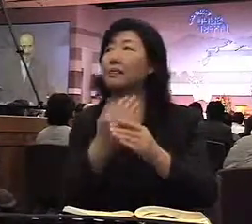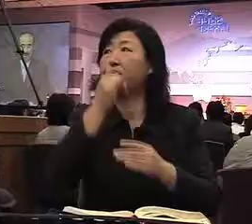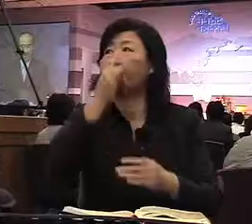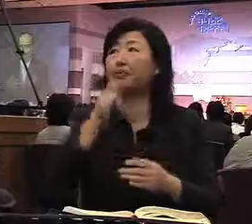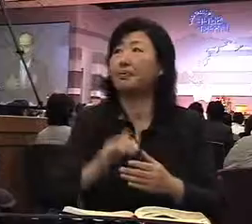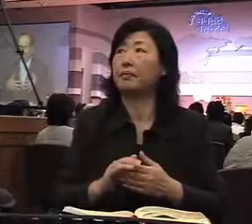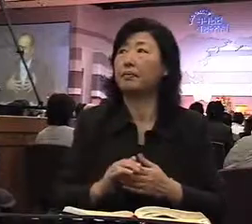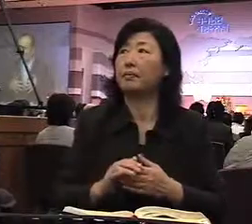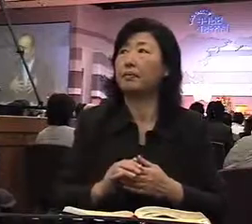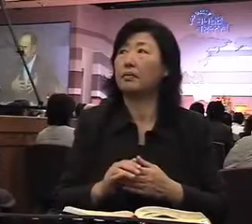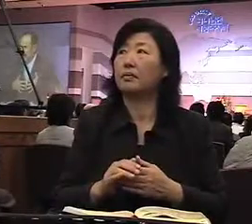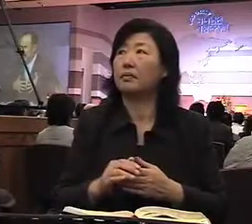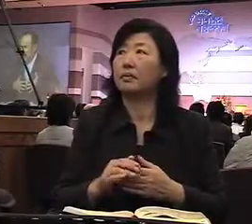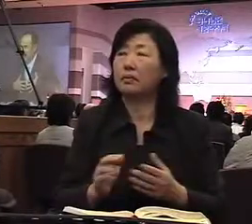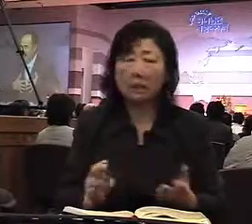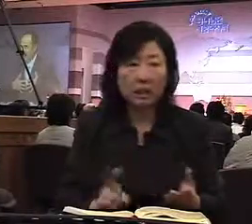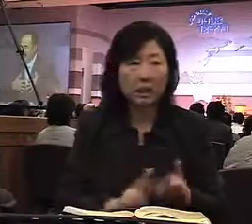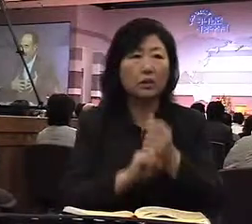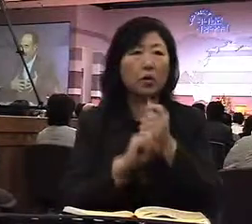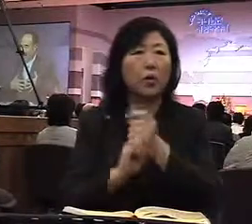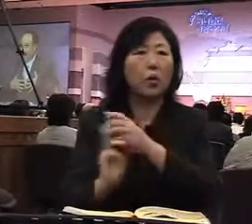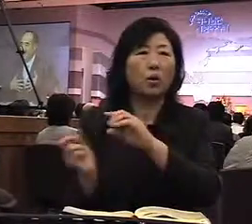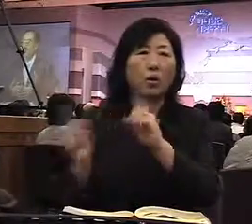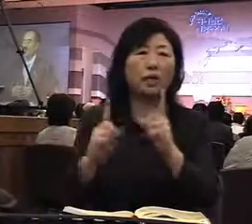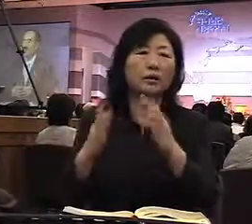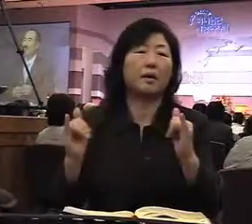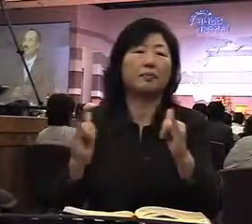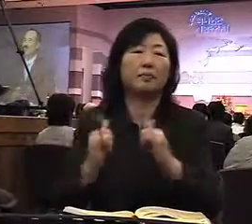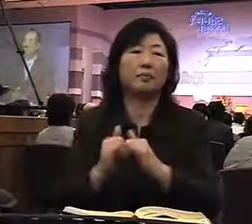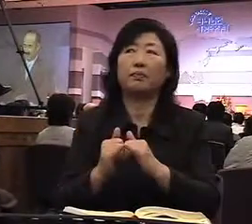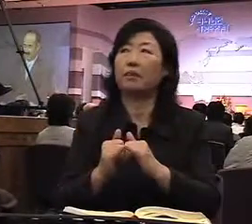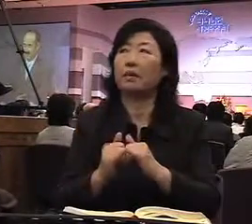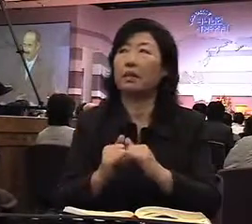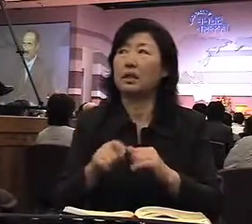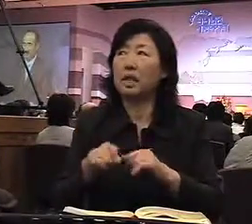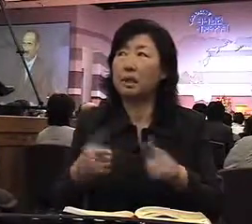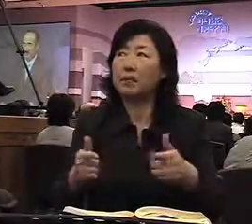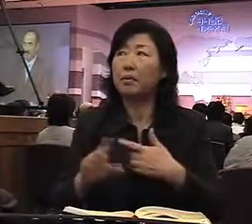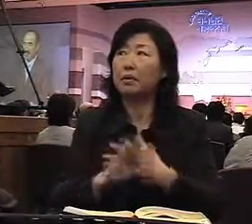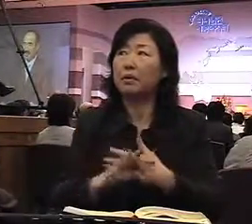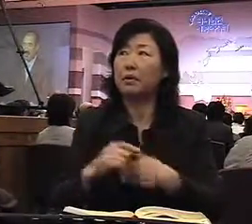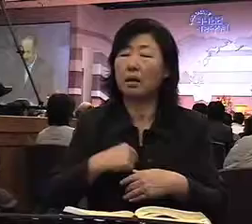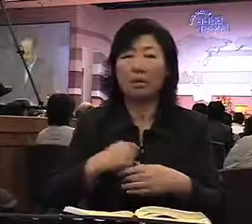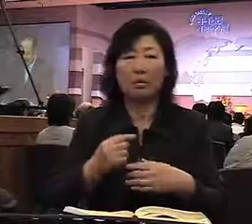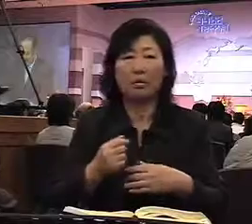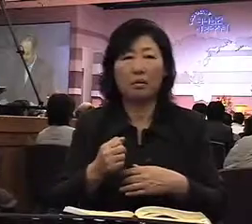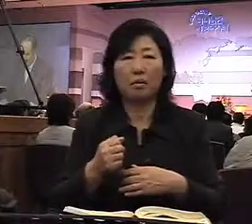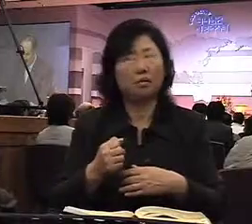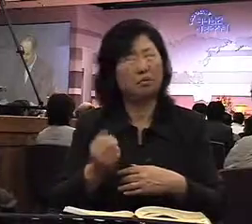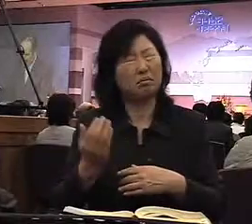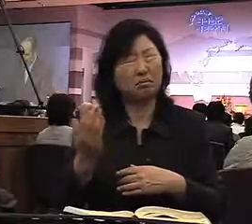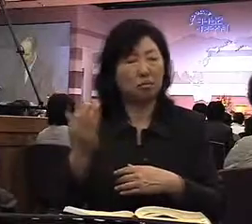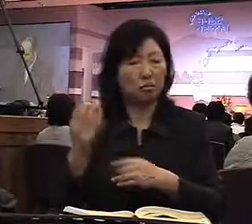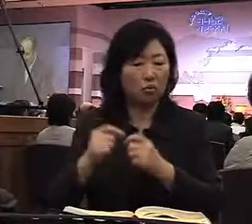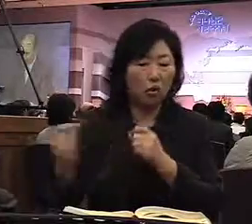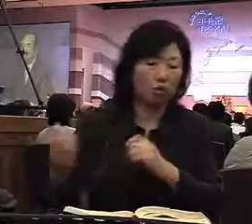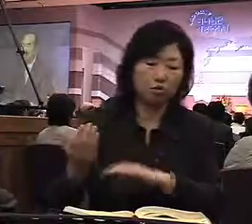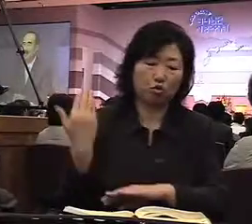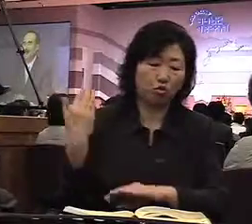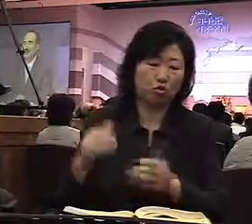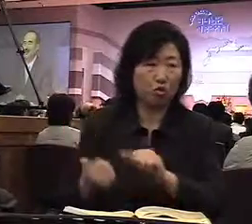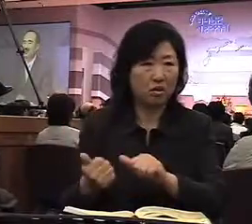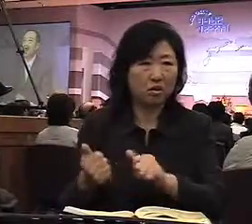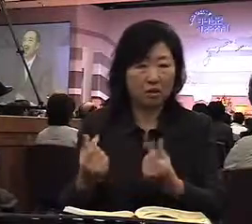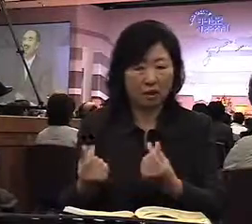가요. 제가 기적으로 산 사람입니다. 아니면 저는 벌써 죽었어요. 하나님이 저에게 생명을